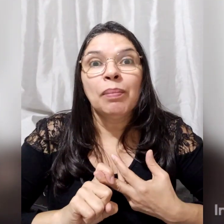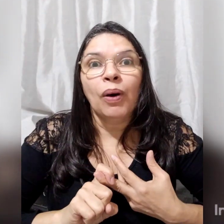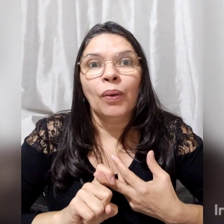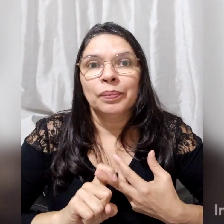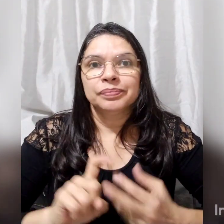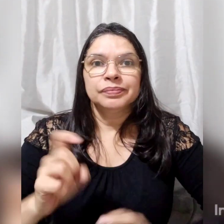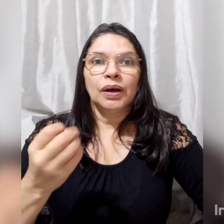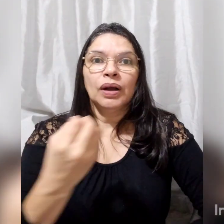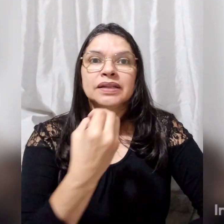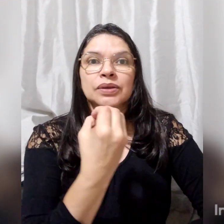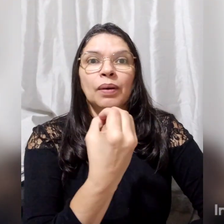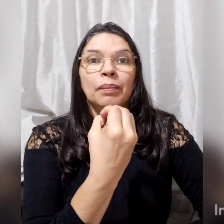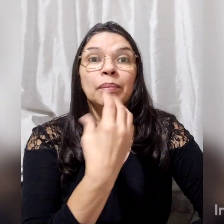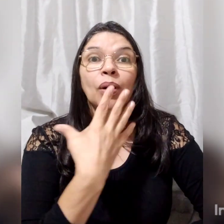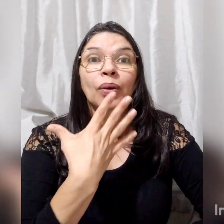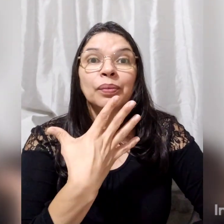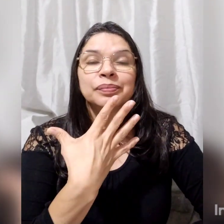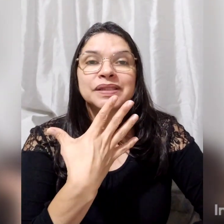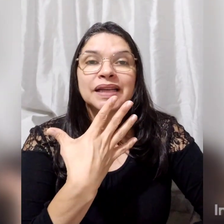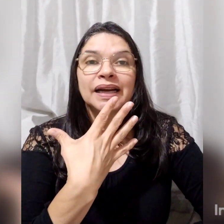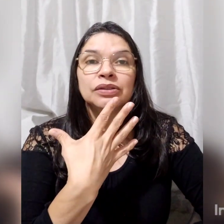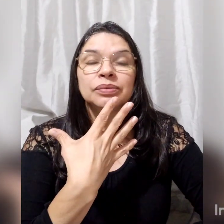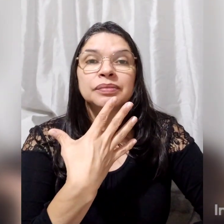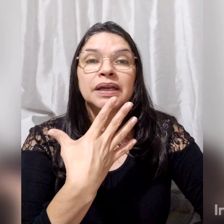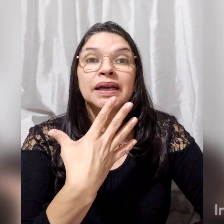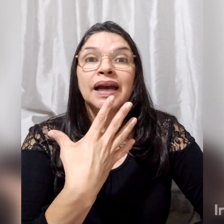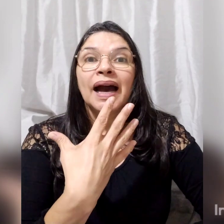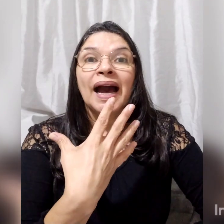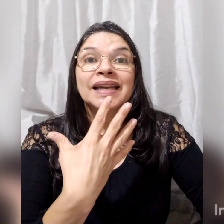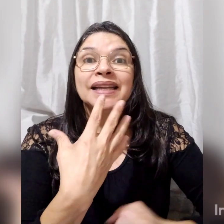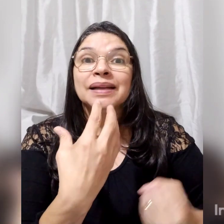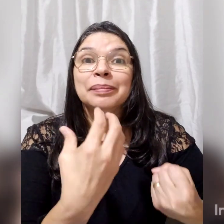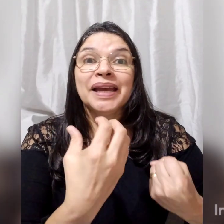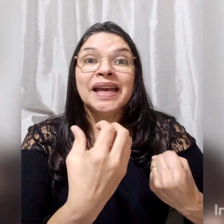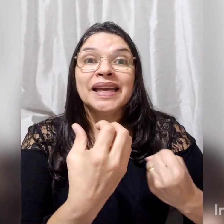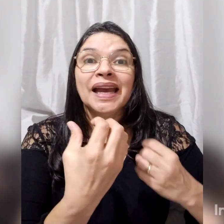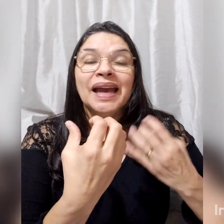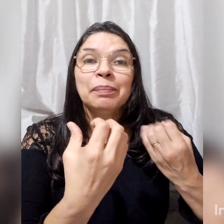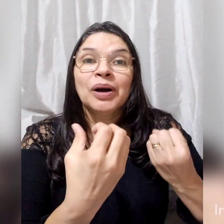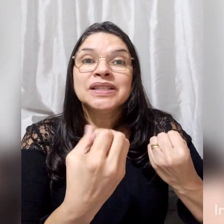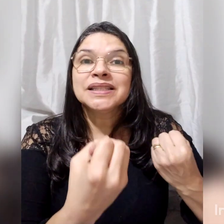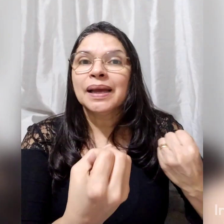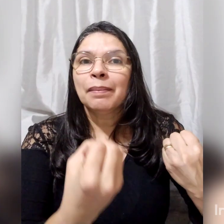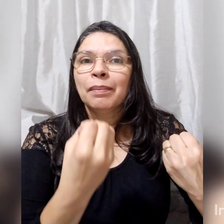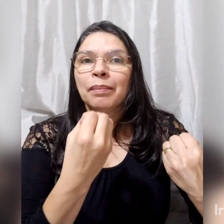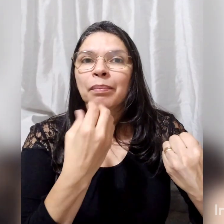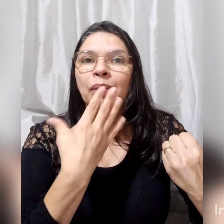bom, olha só, bom, certo? Aqui também pode ser